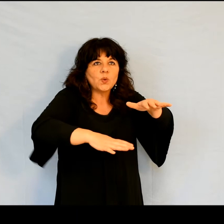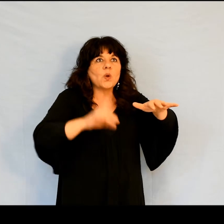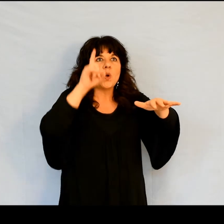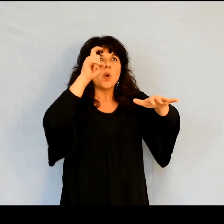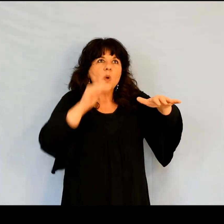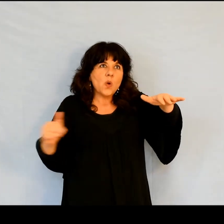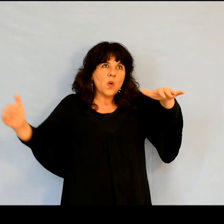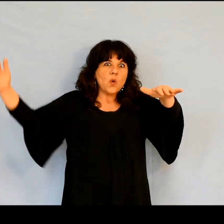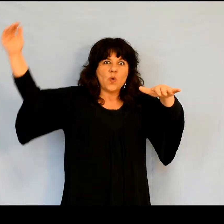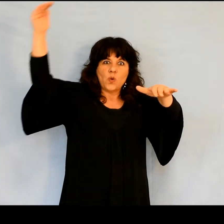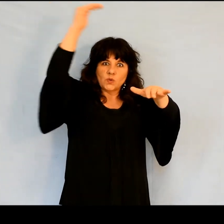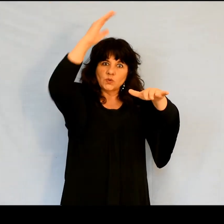qui sont au-dessus.